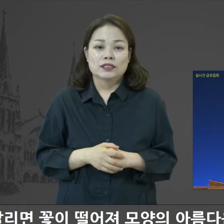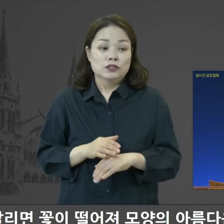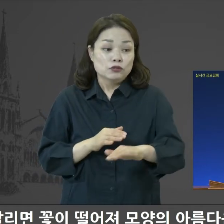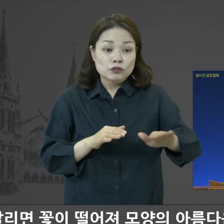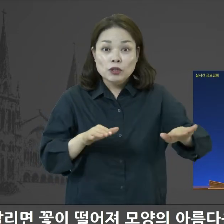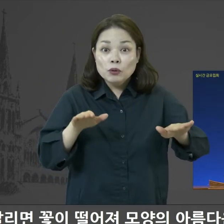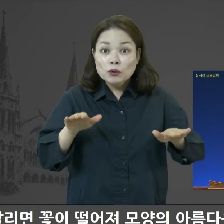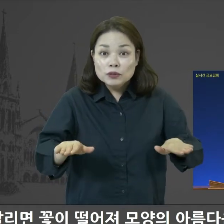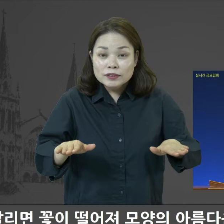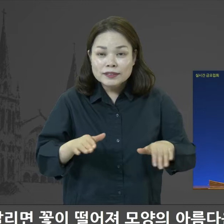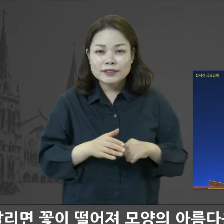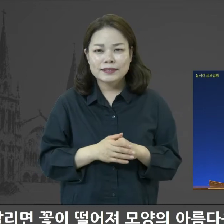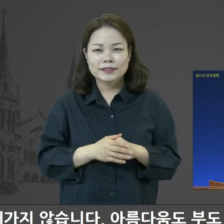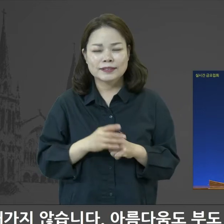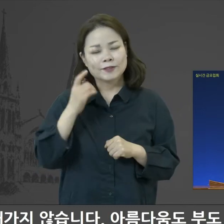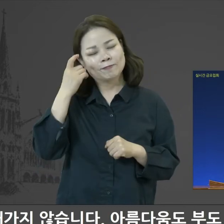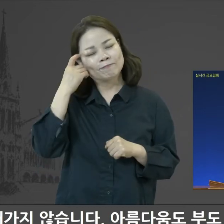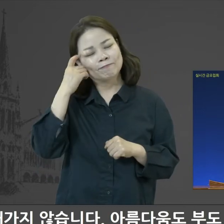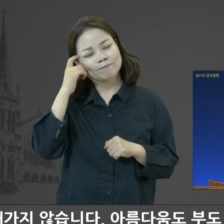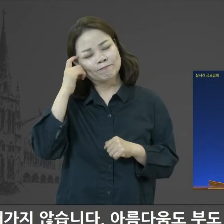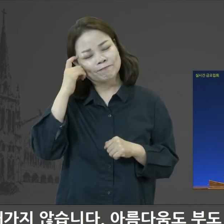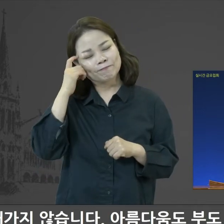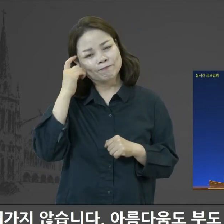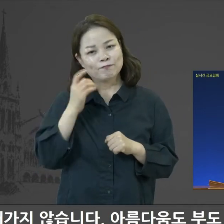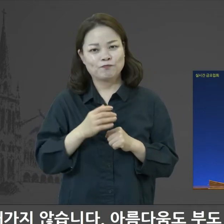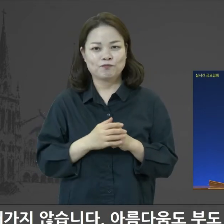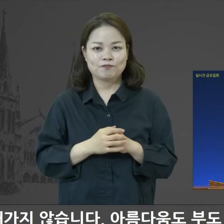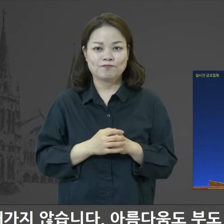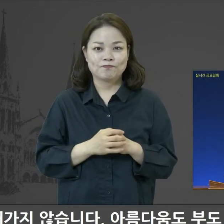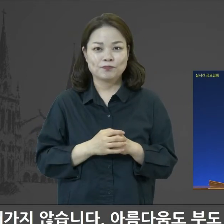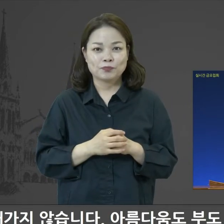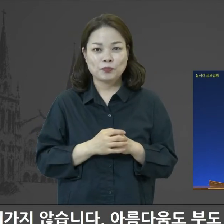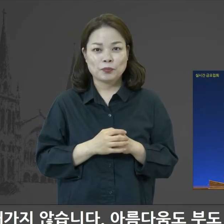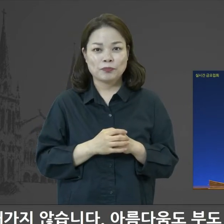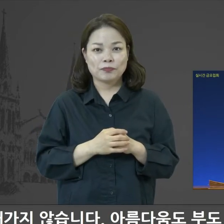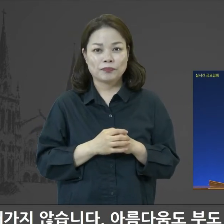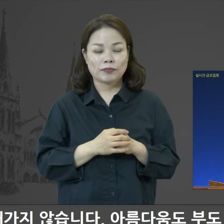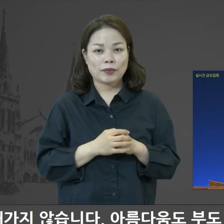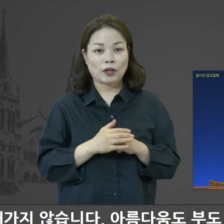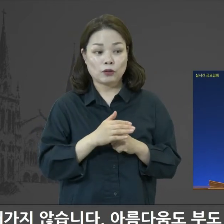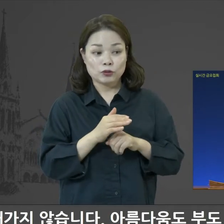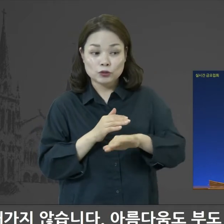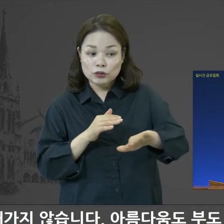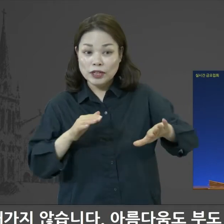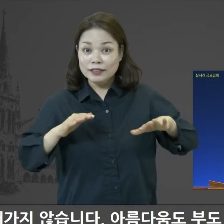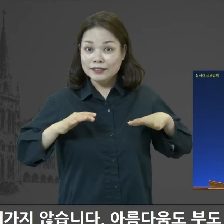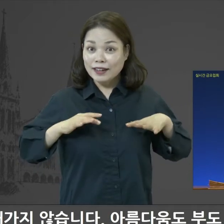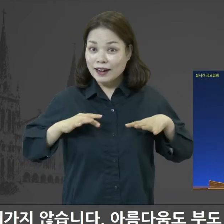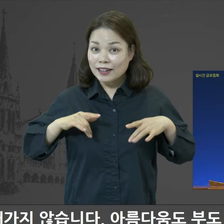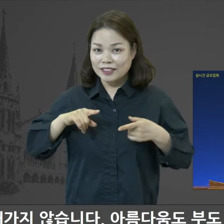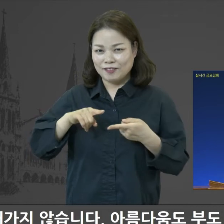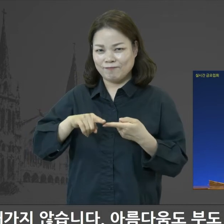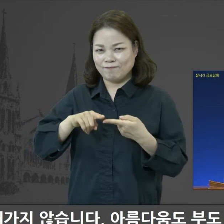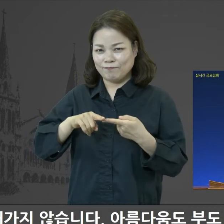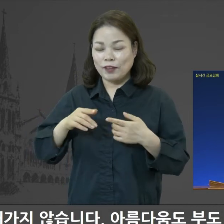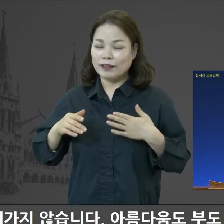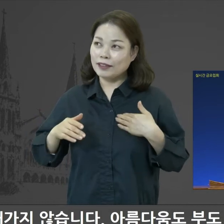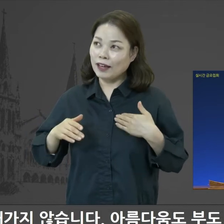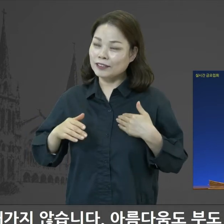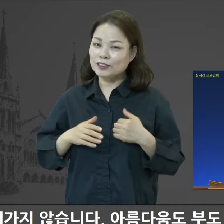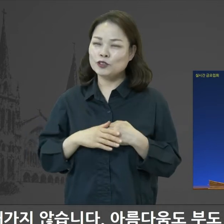우리가 오늘 한번 깊게 생각해 볼 것은 우리의 자랑에 관한 것입니다.